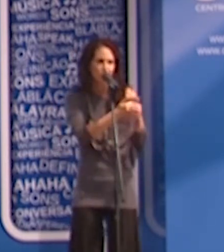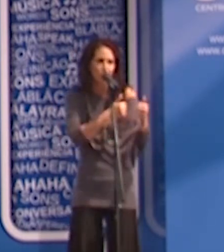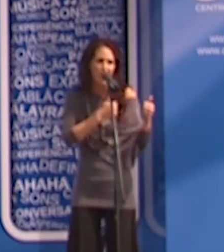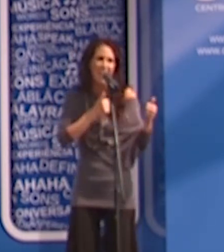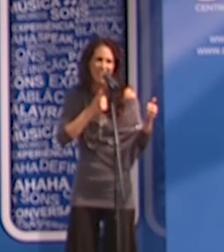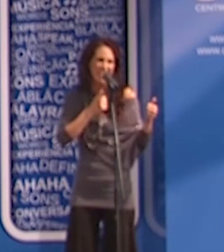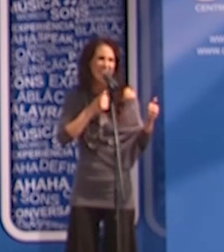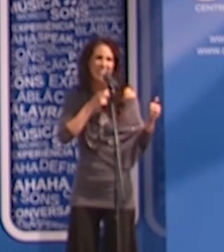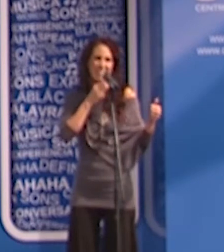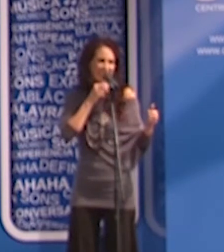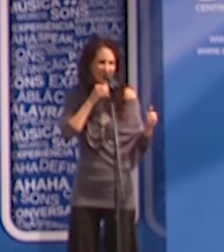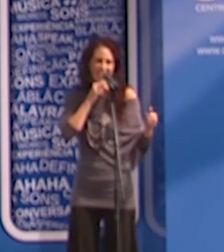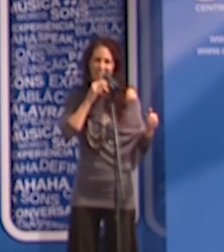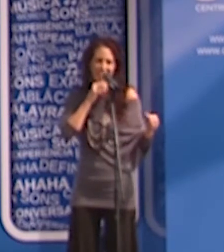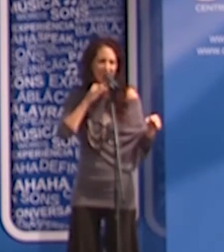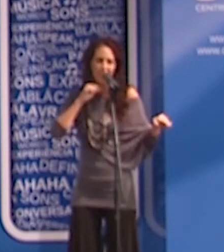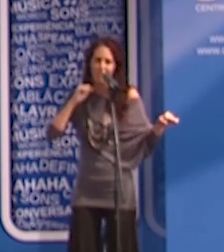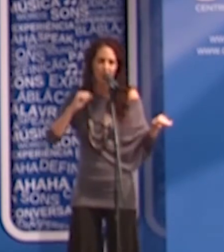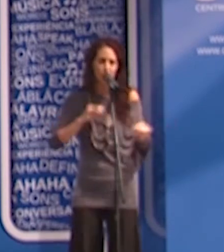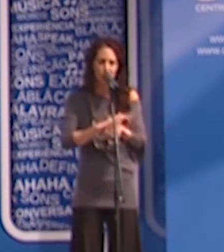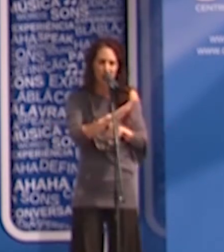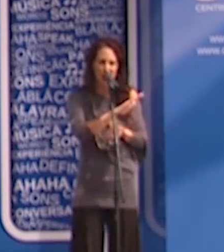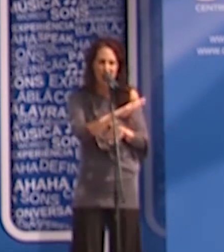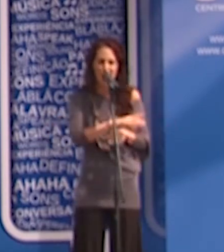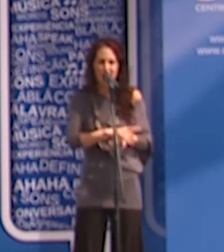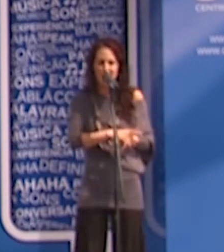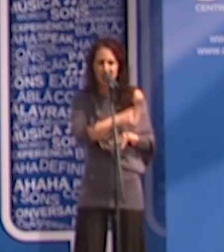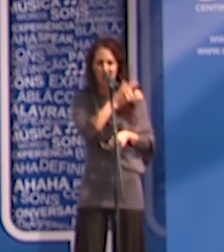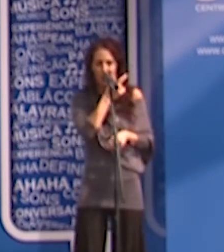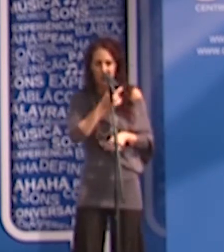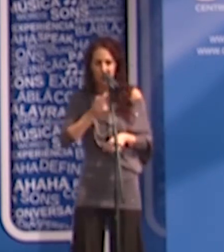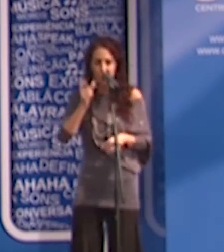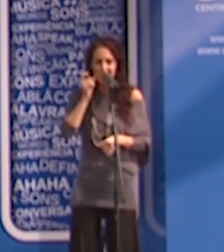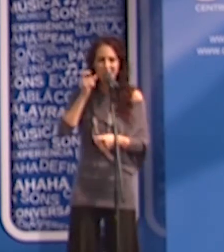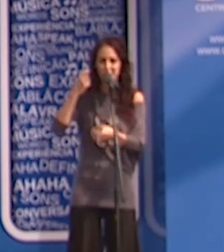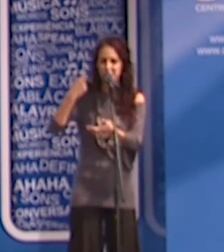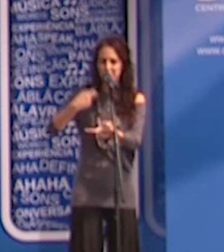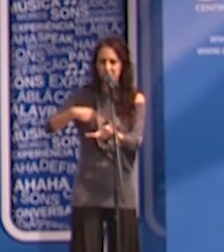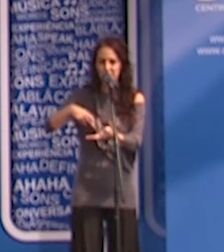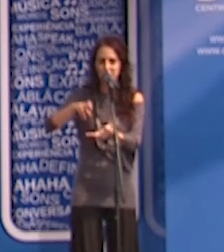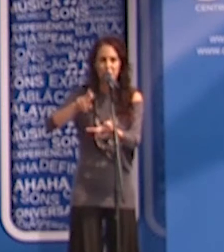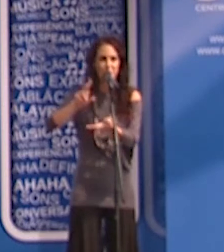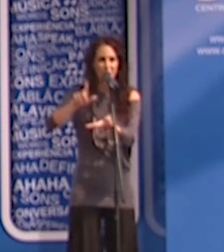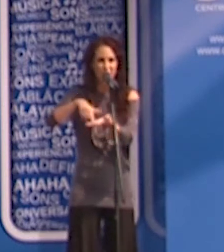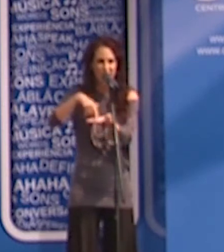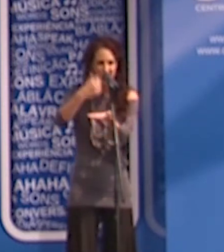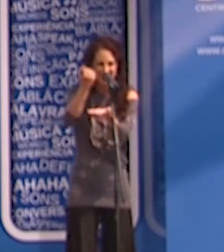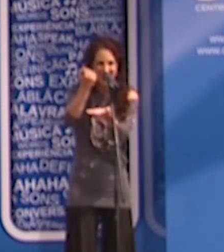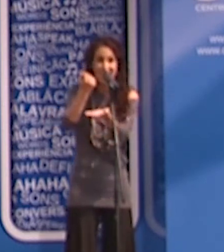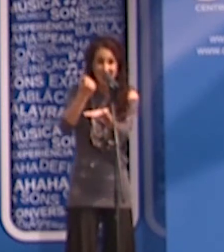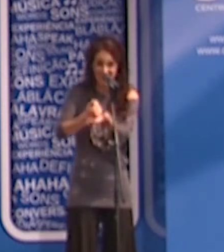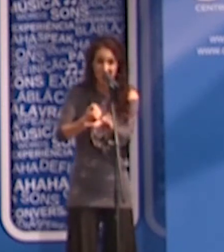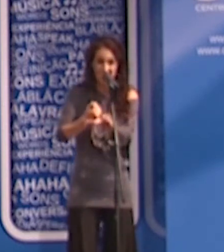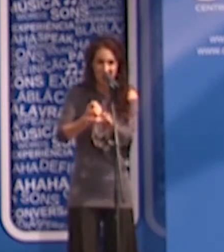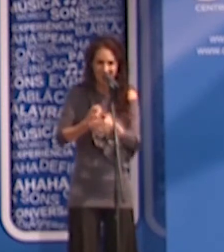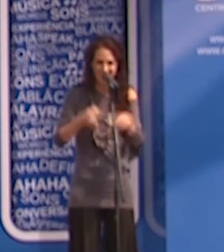ninguém separa a terra do mar. Prometo que vou